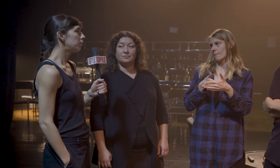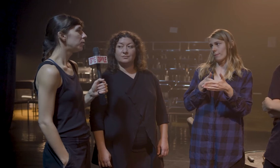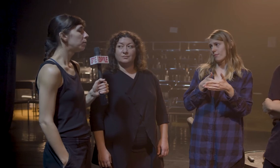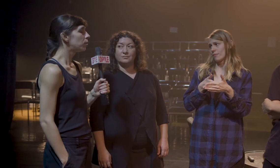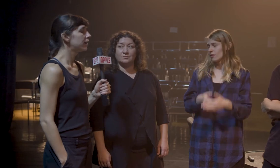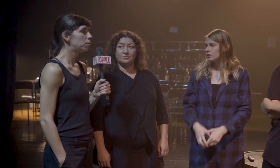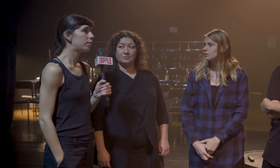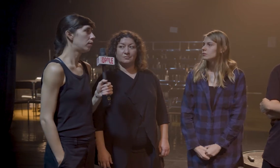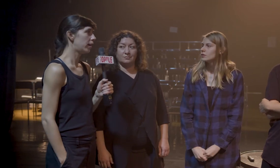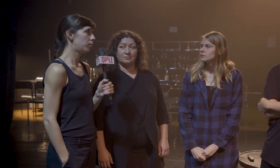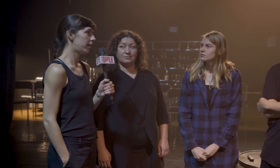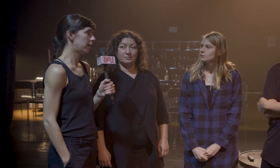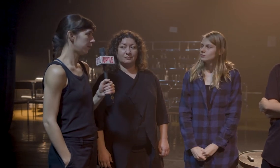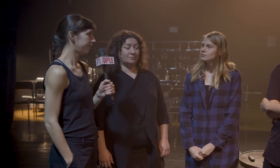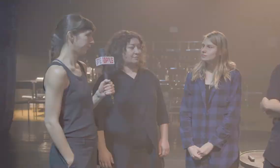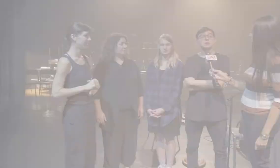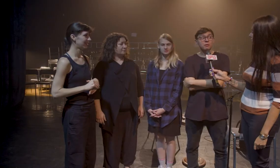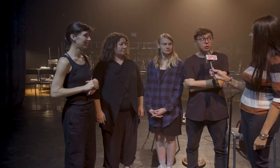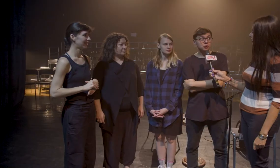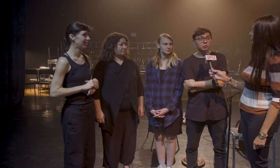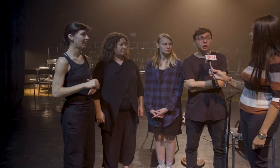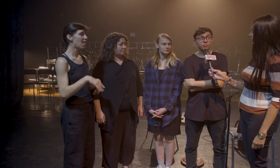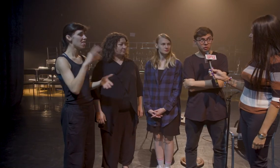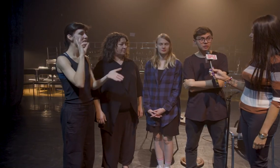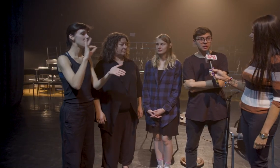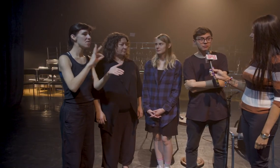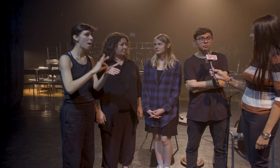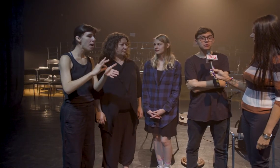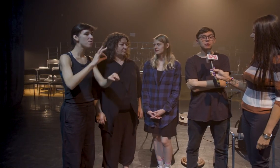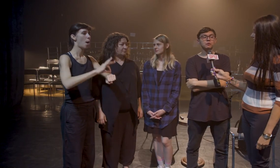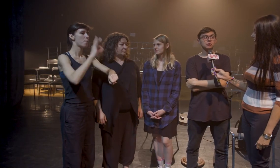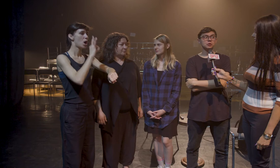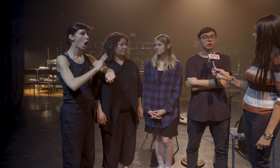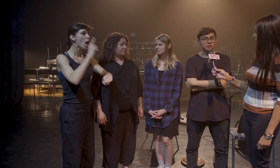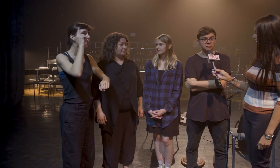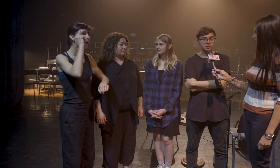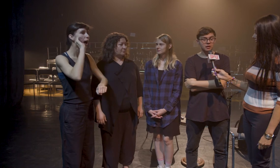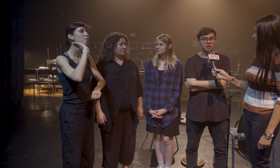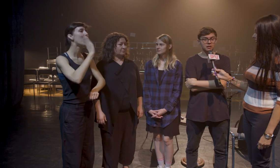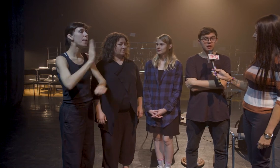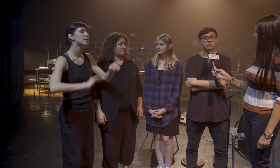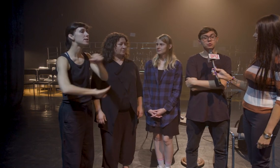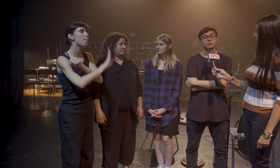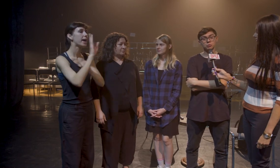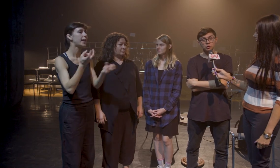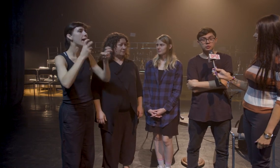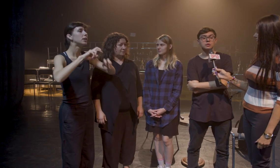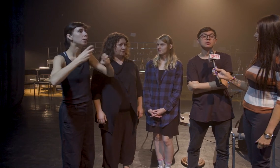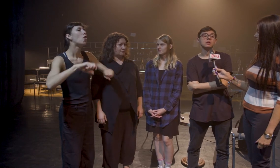Chciałabym, żeby Polska była wolna od barier. Z pewnością jako projekt Migawki będziemy tworzyć kolejne spektakle dla widzów słyszących i dla